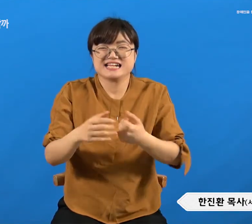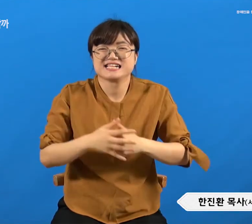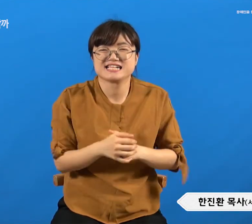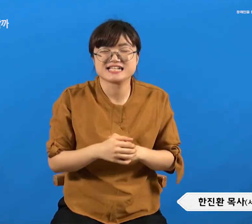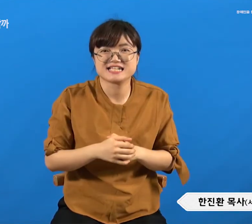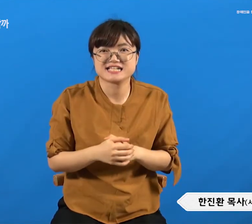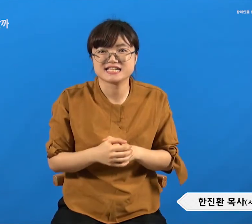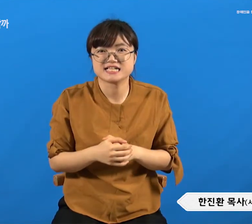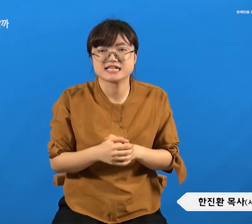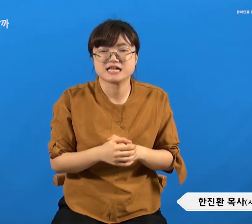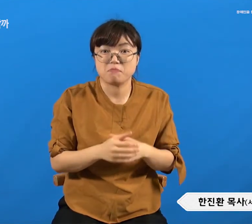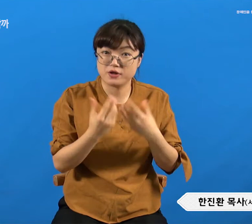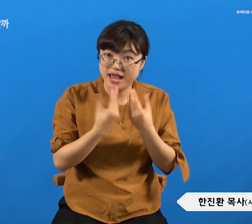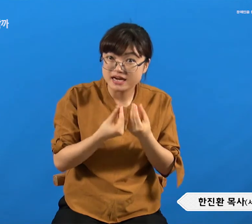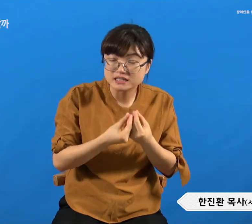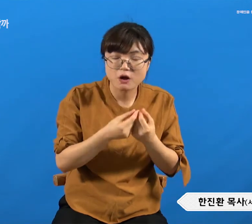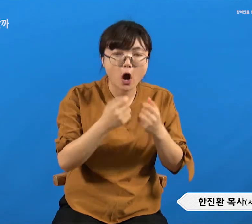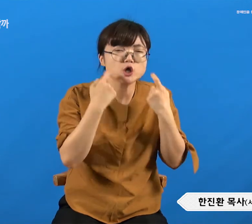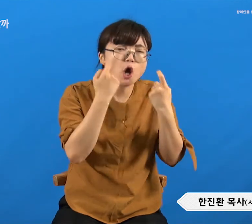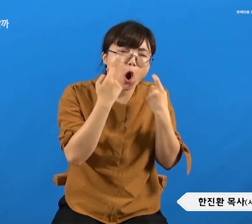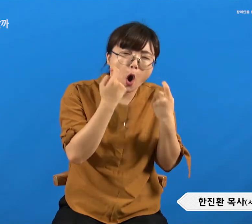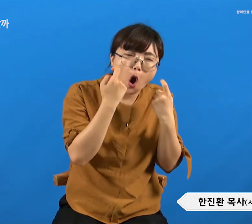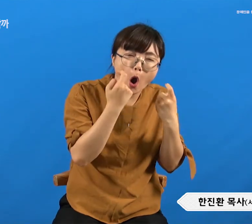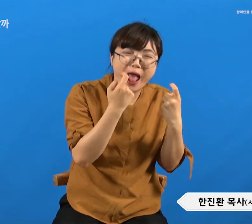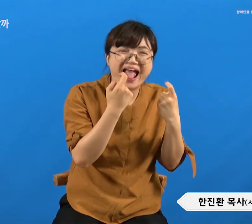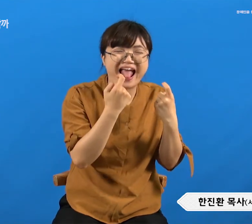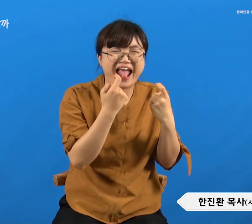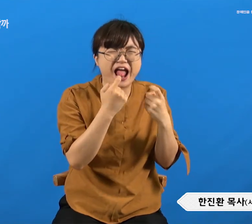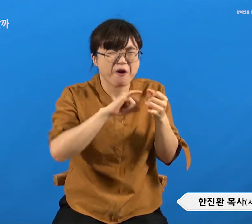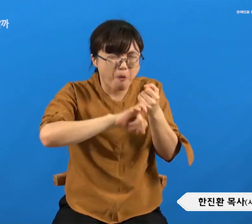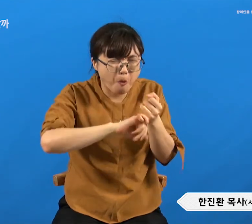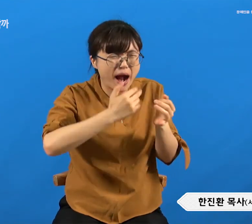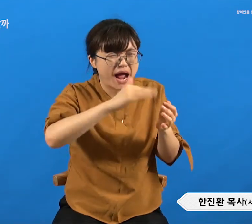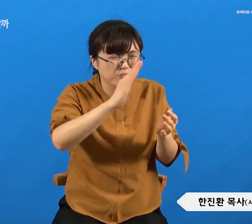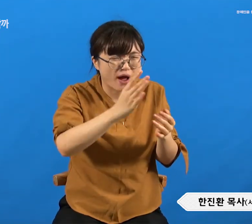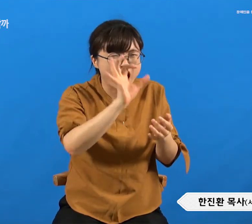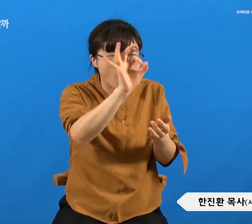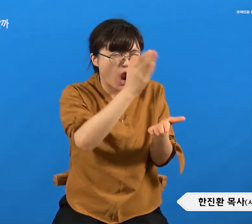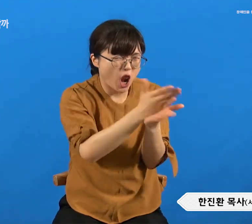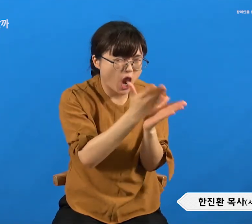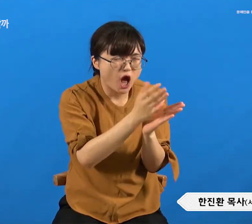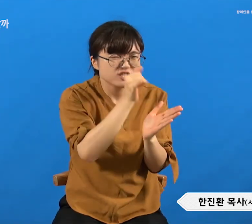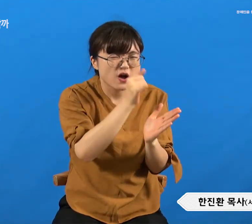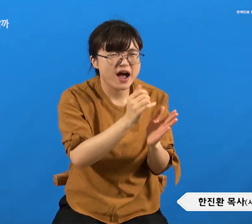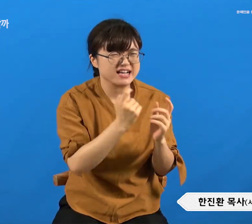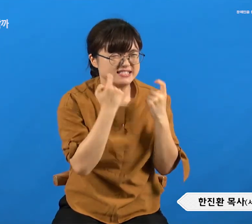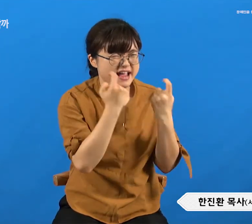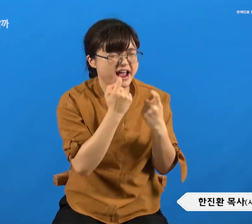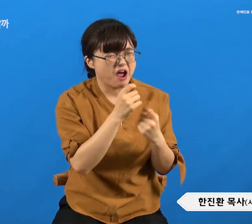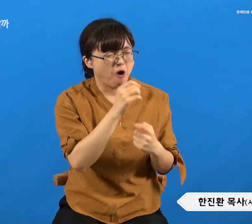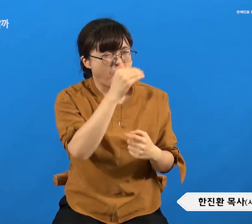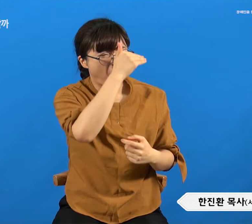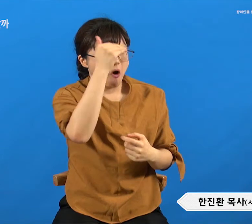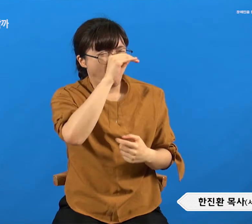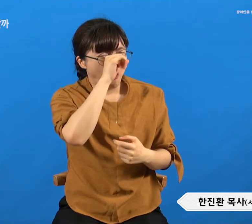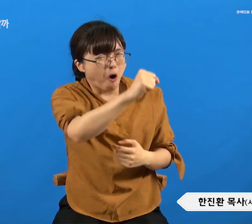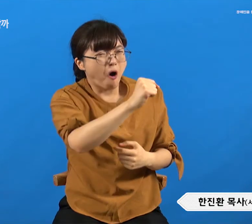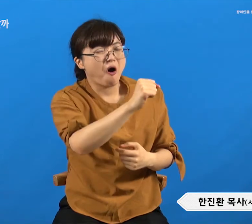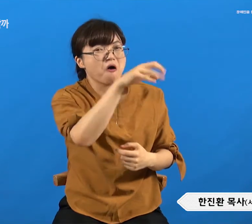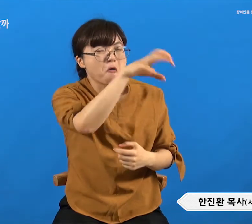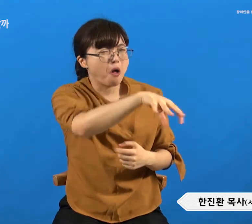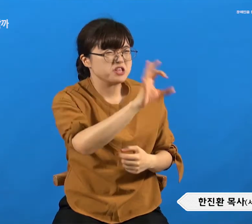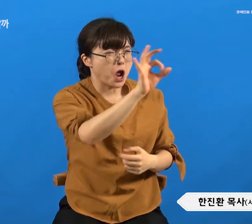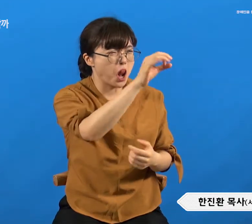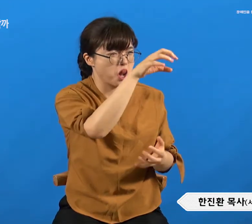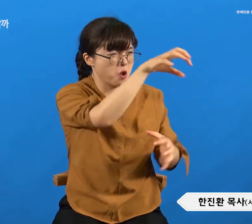버킷리스트입니다. 여행에 버킷리스트가 있습니다. 세계에서 가장 경치 좋은 곳